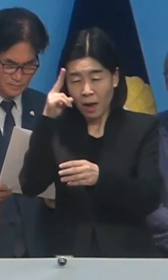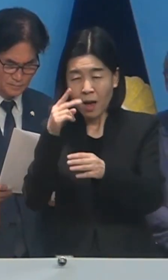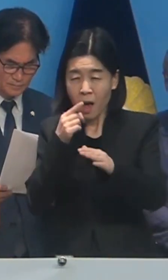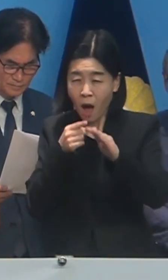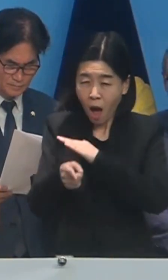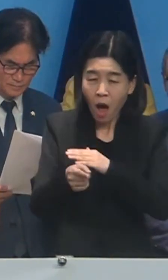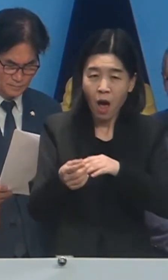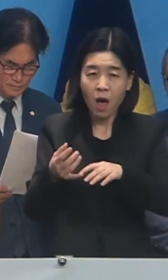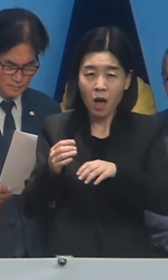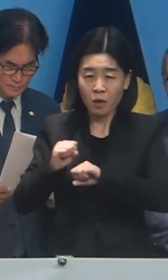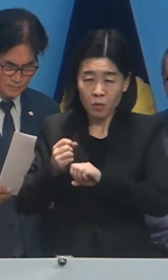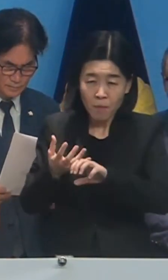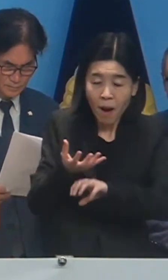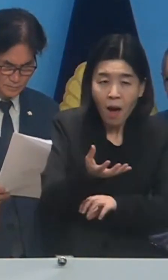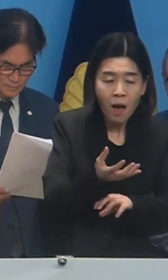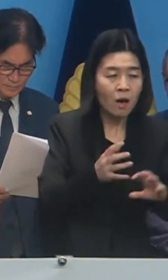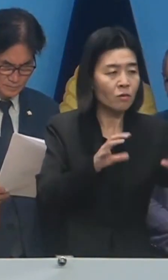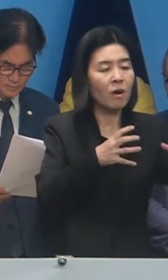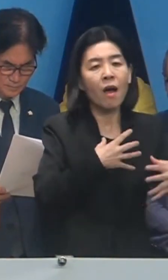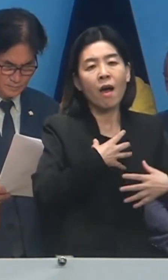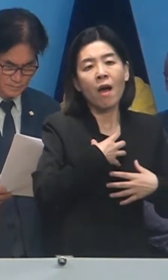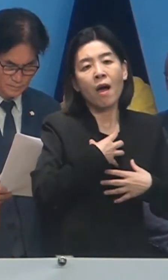국가 안보를 위태롭게 했다.